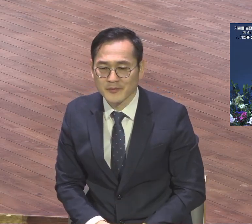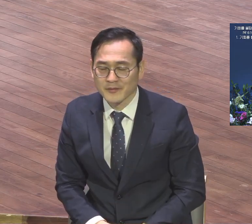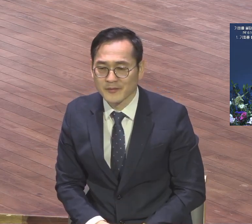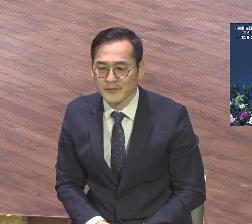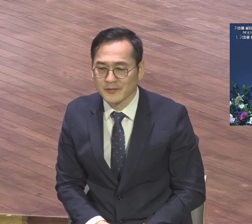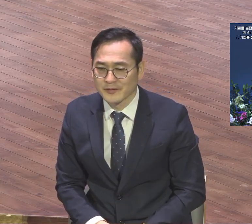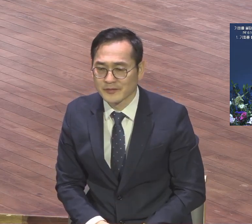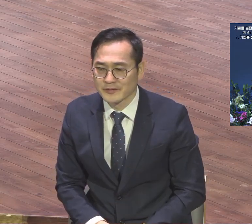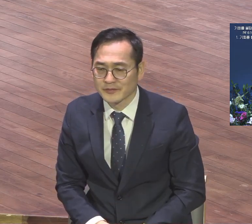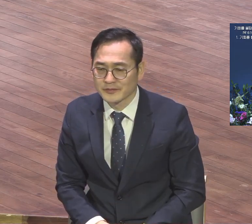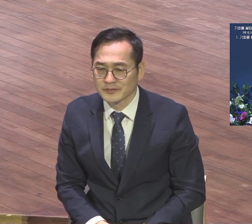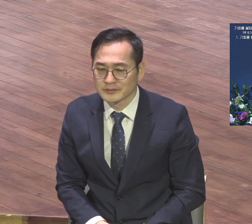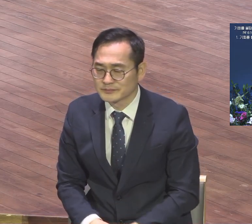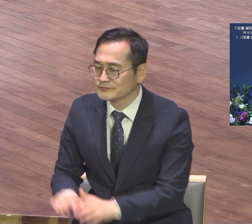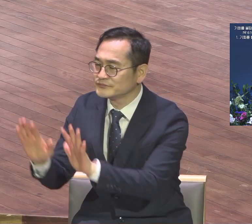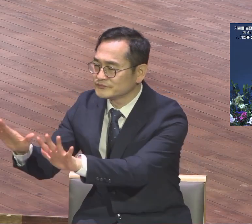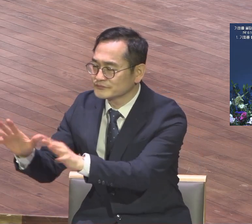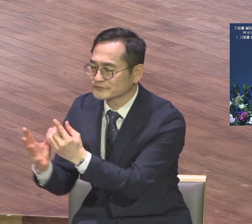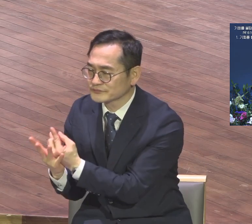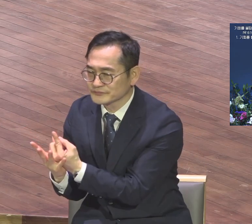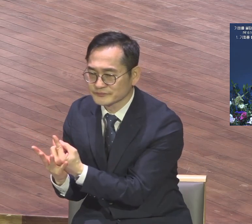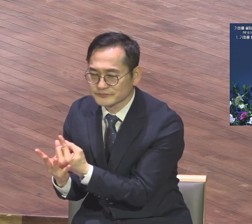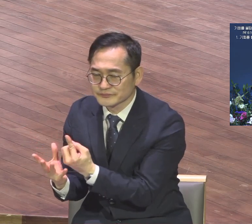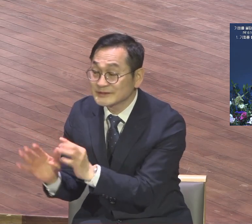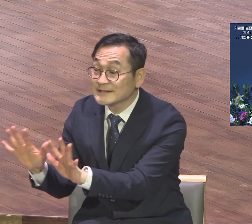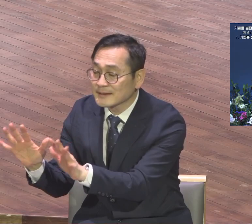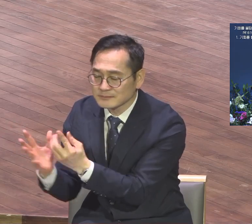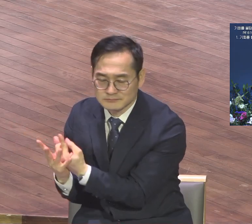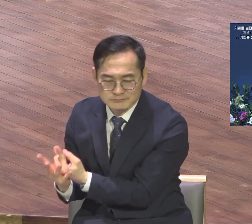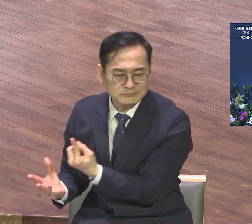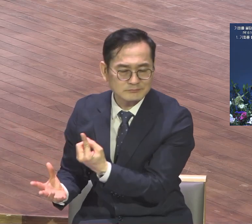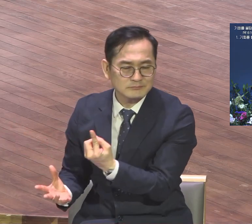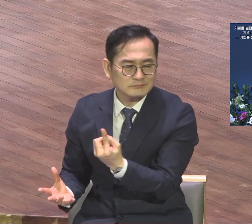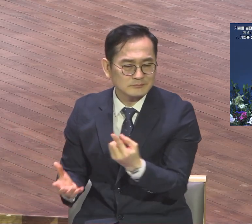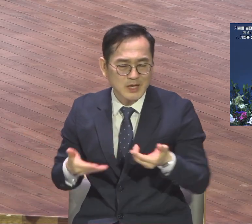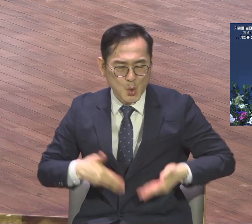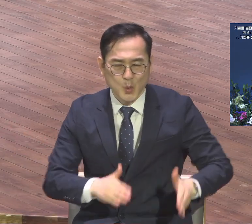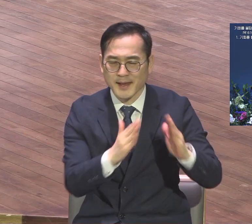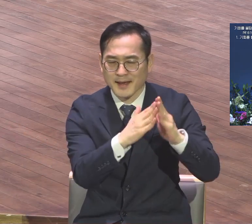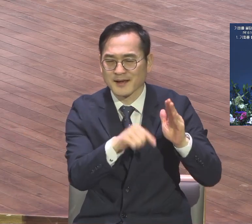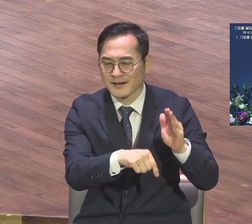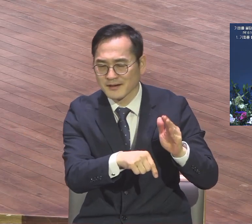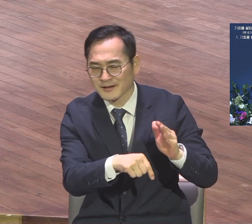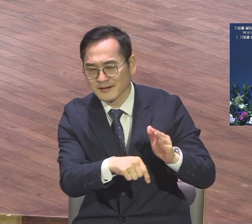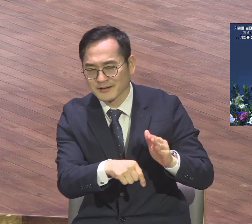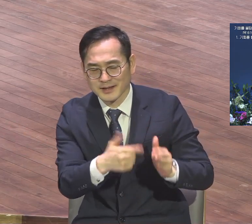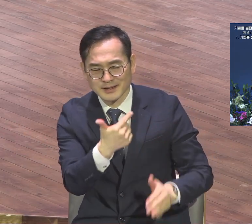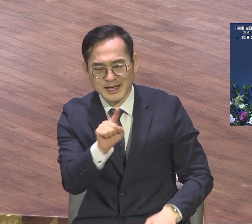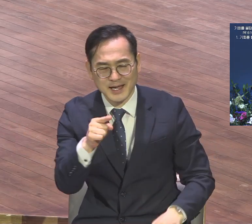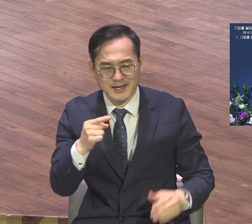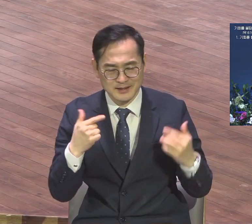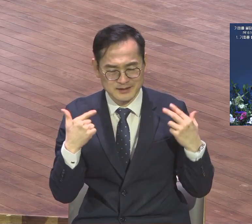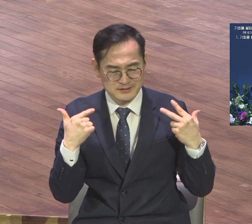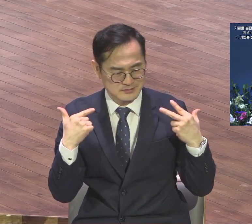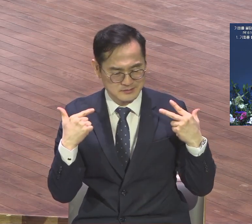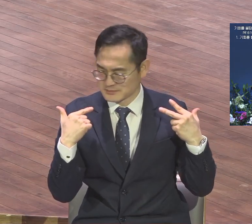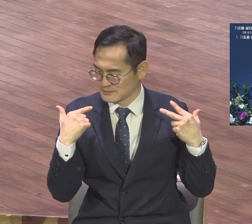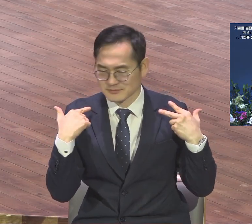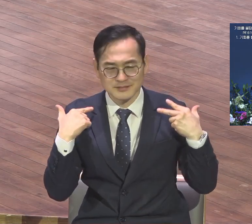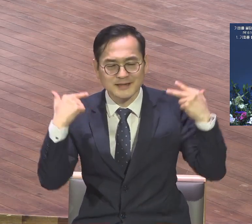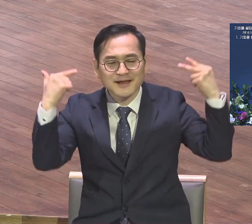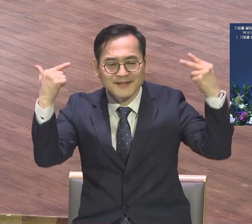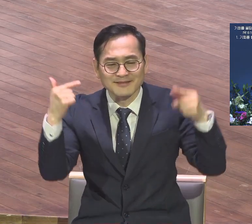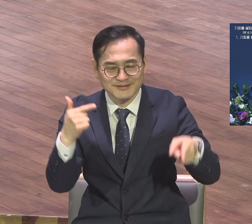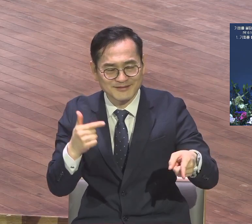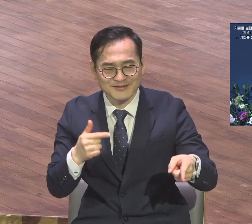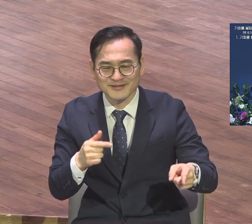가운데 예수님께서 잠시 틈을 내서 고향인 나사렛으로 방문합니다. 어떻게 보면요,